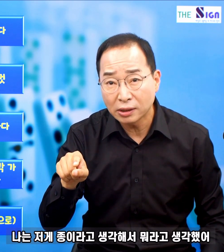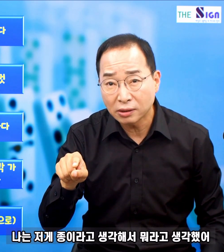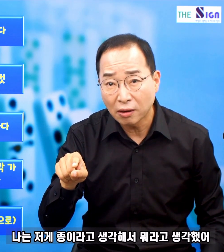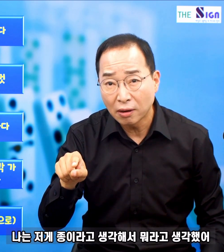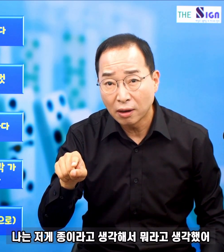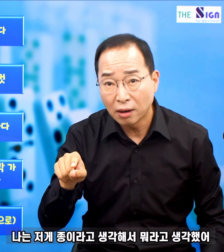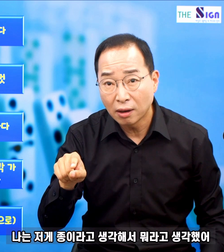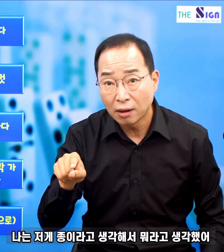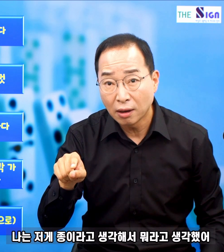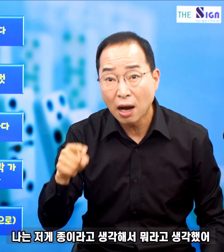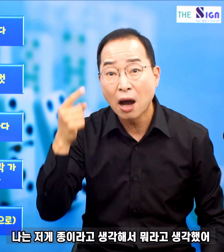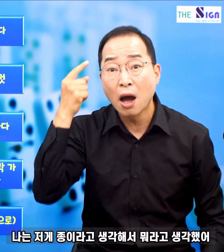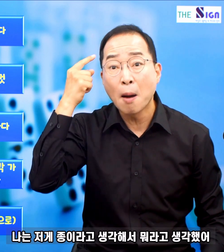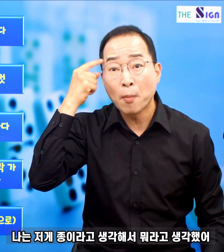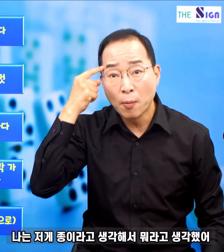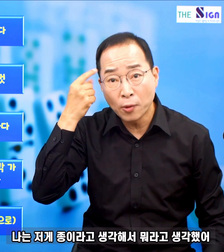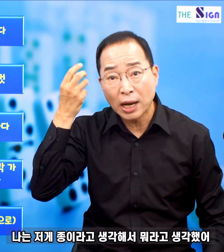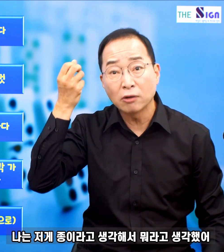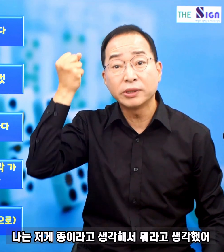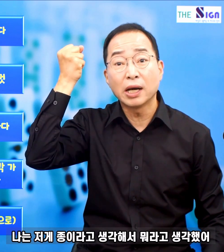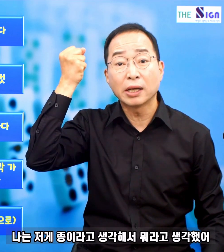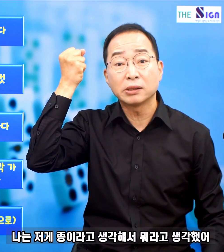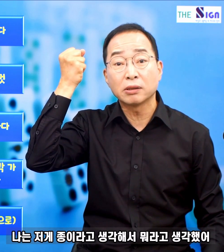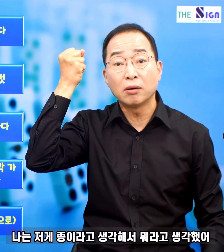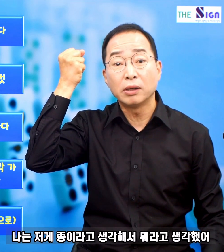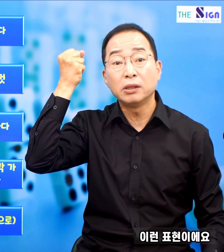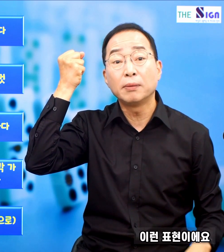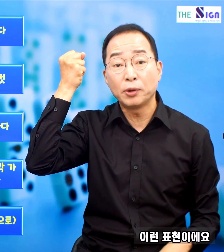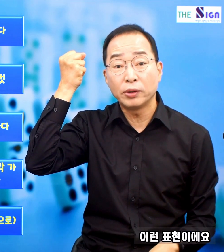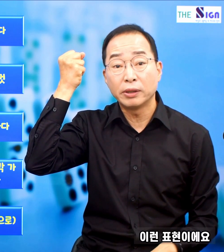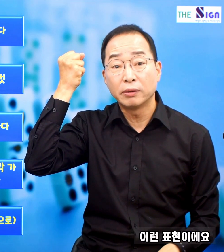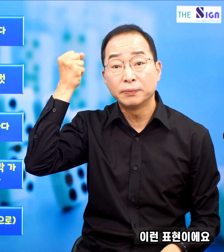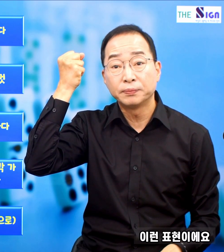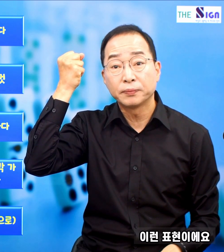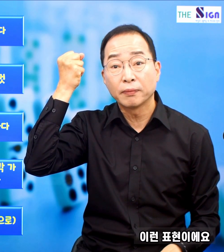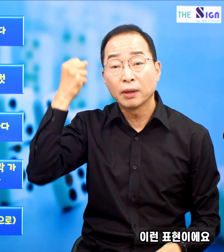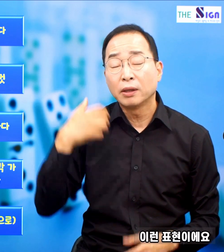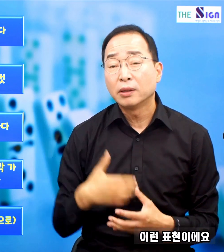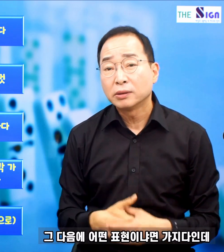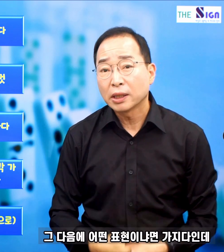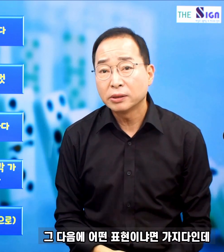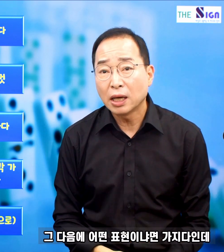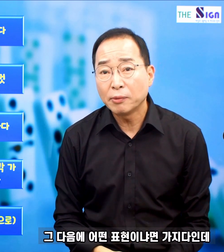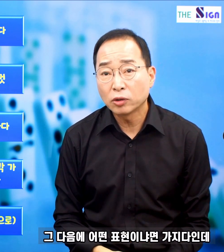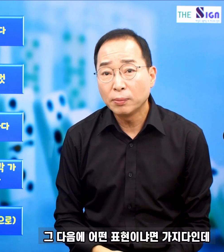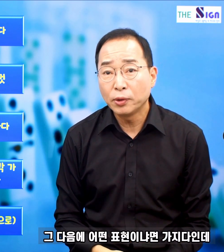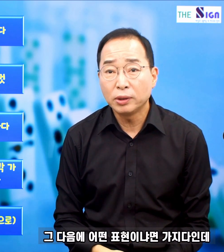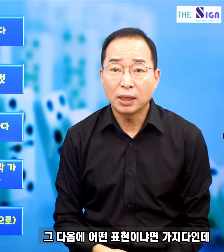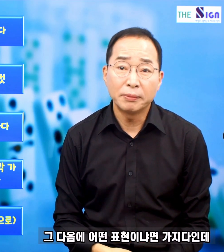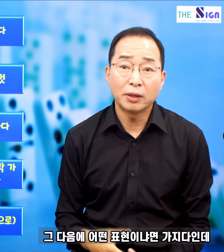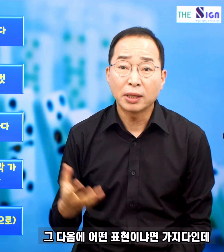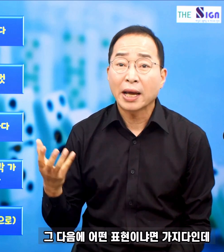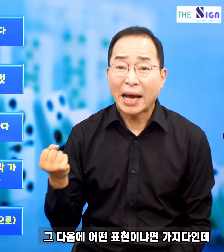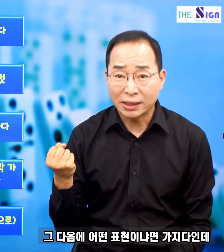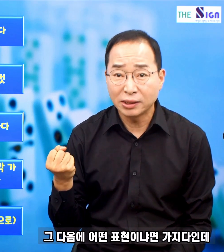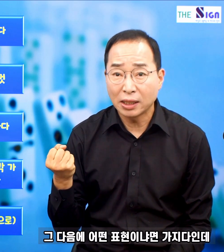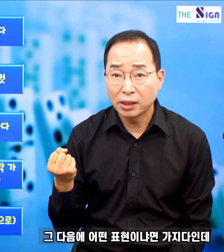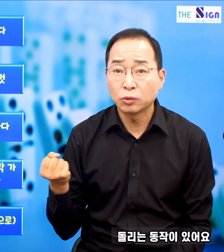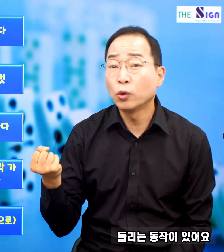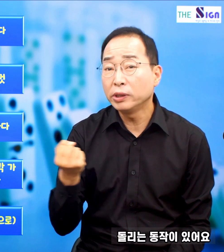생각했어. 뭐뭐라고 생각했어. 이런 표현이에요. 자, 그 다음에 어떤 표현이냐면 가지다인데 돌리는